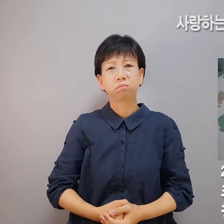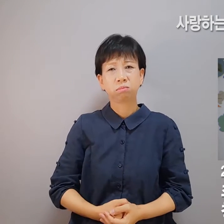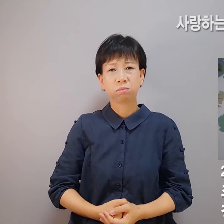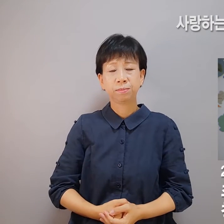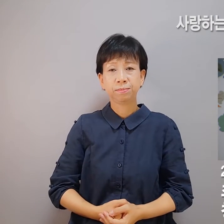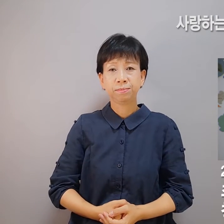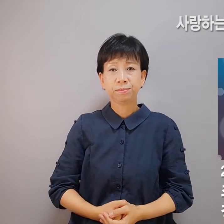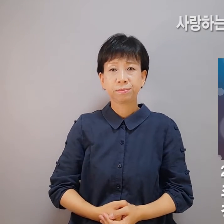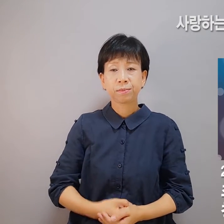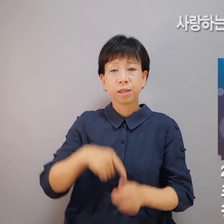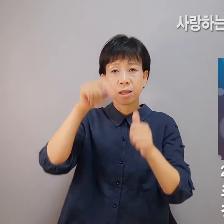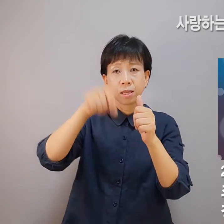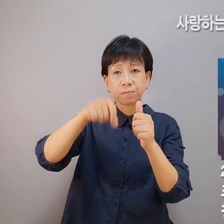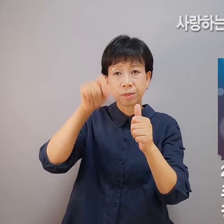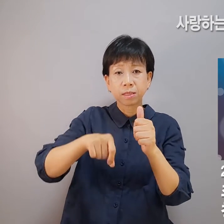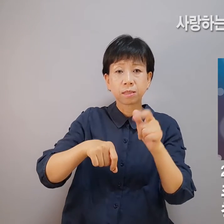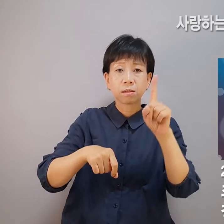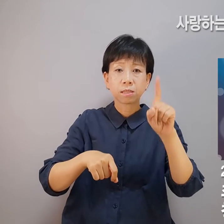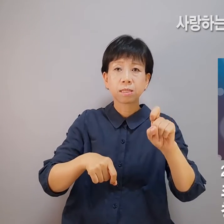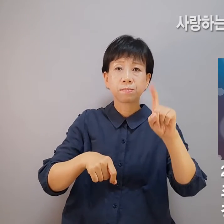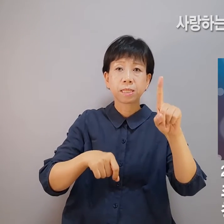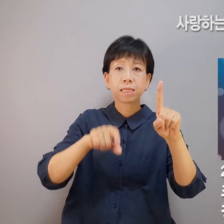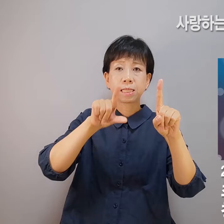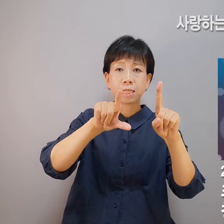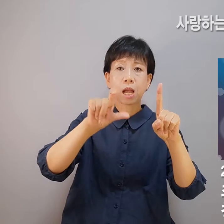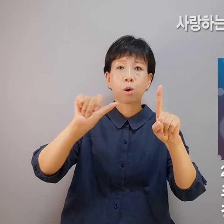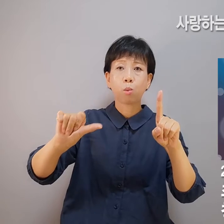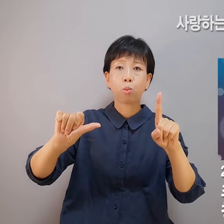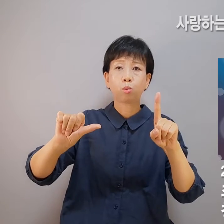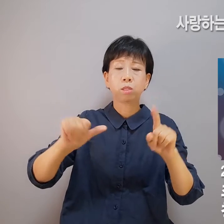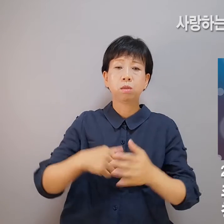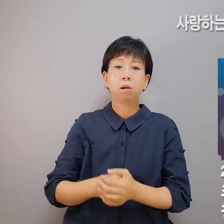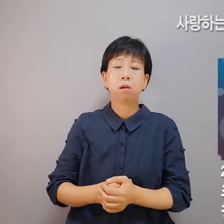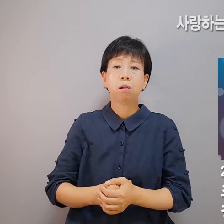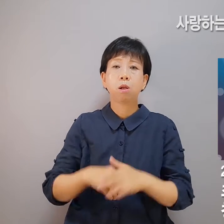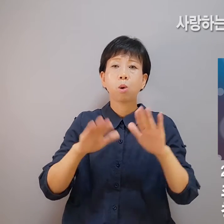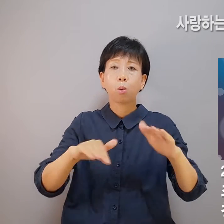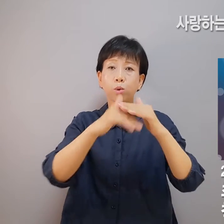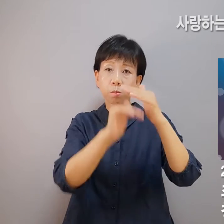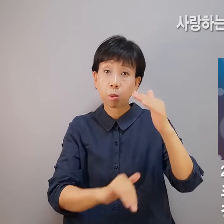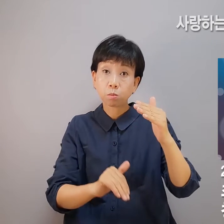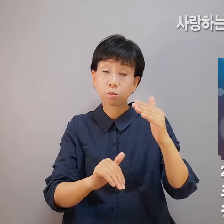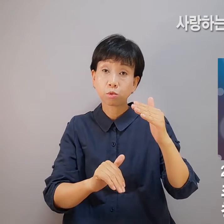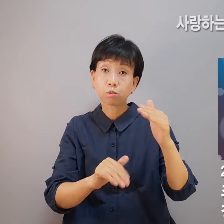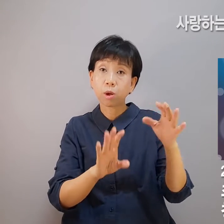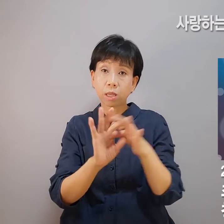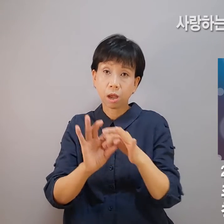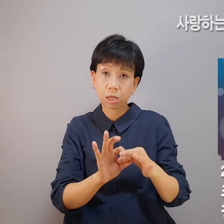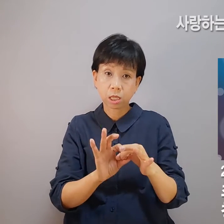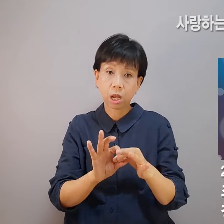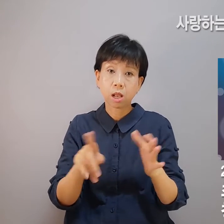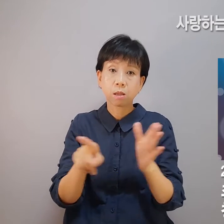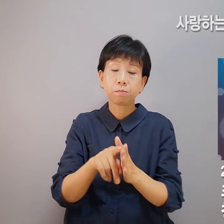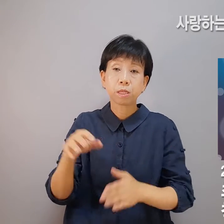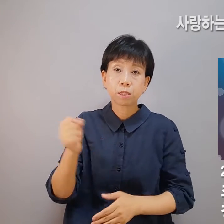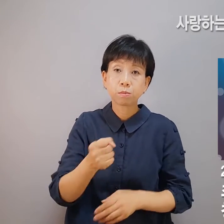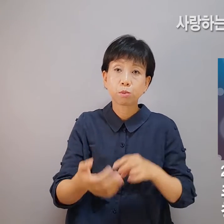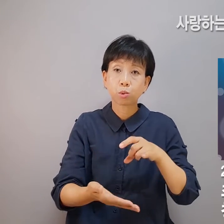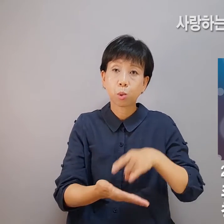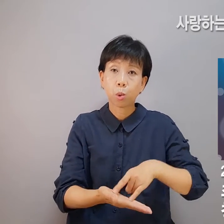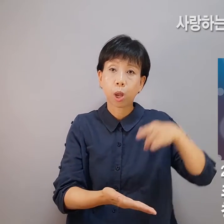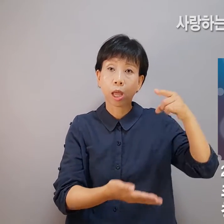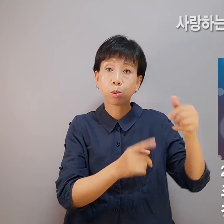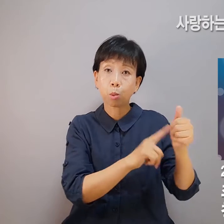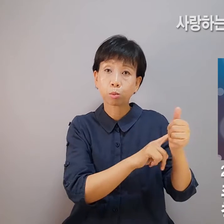히브리서 11장 5절, 오늘 본문과 연결되는 말씀입니다. 같이 한번 읽어주십시오. 믿음으로 에녹은 죽음을